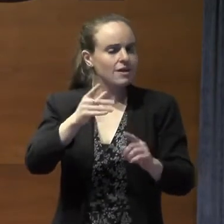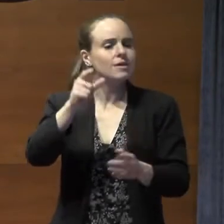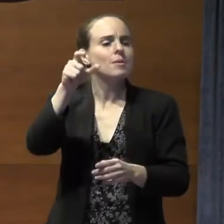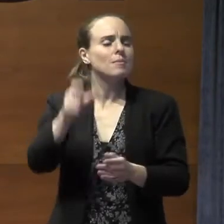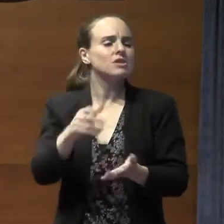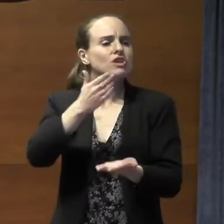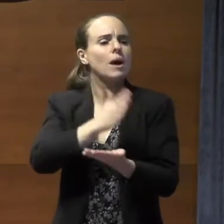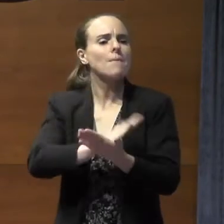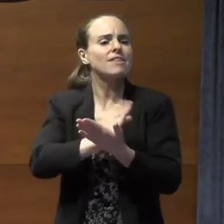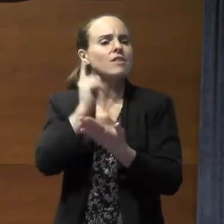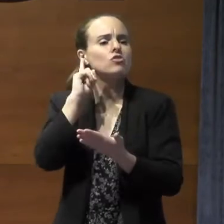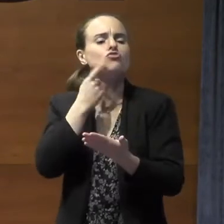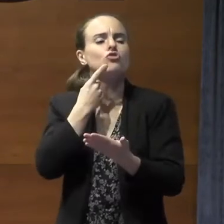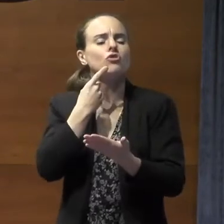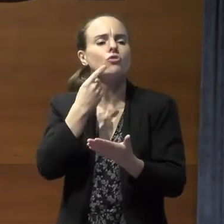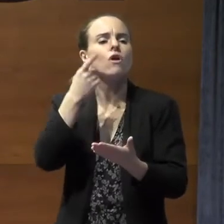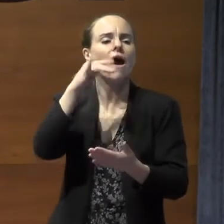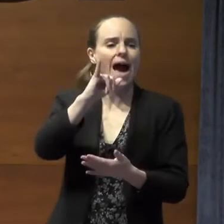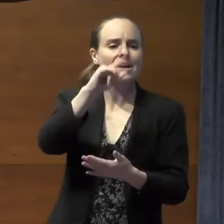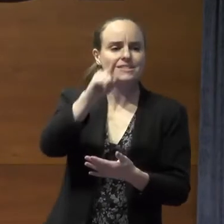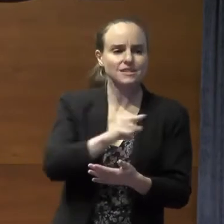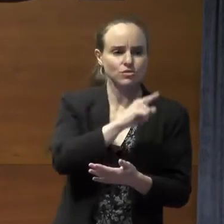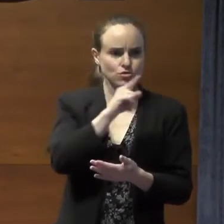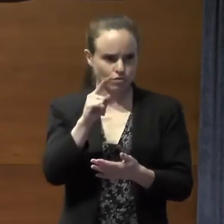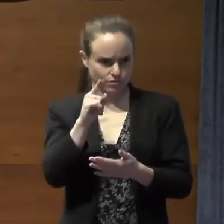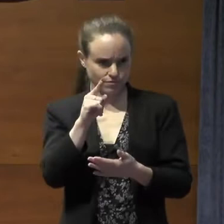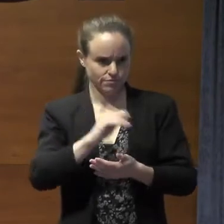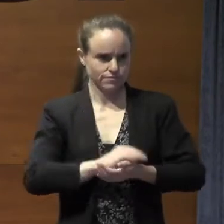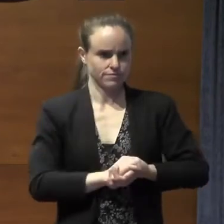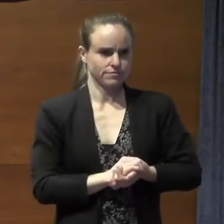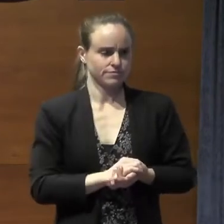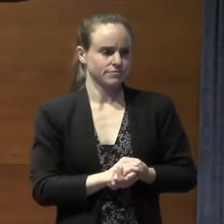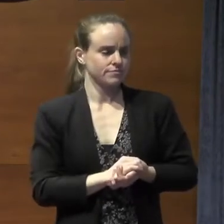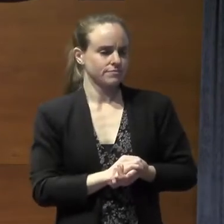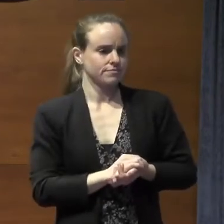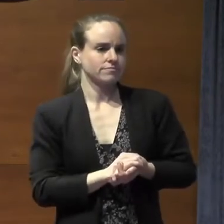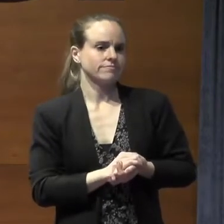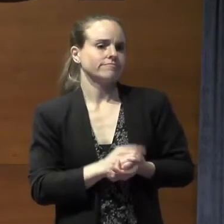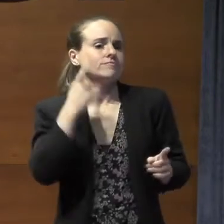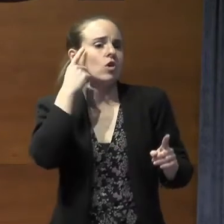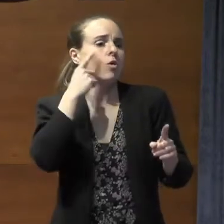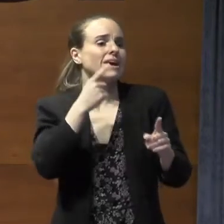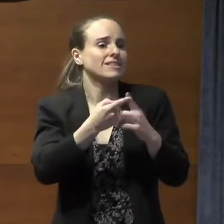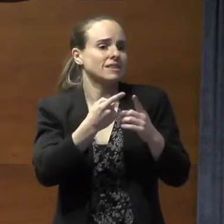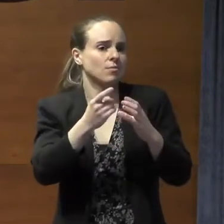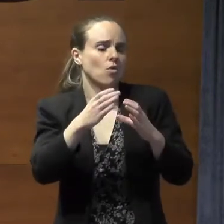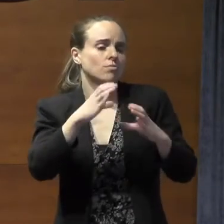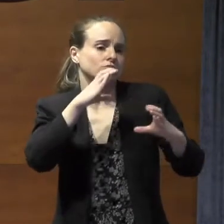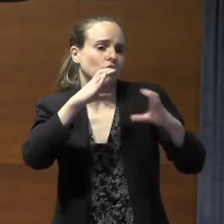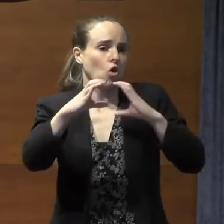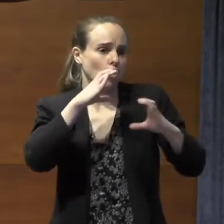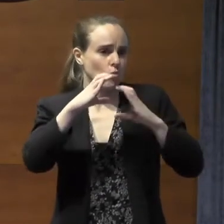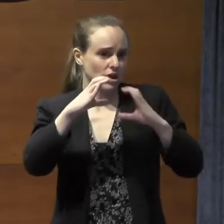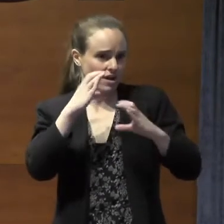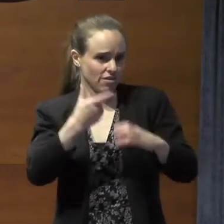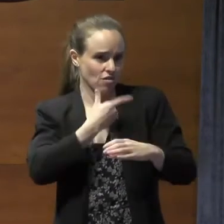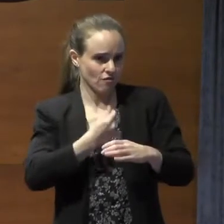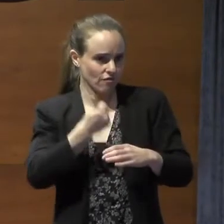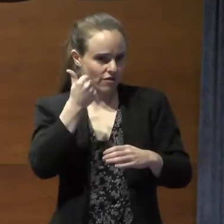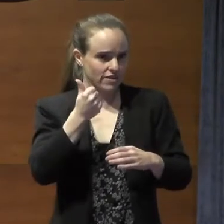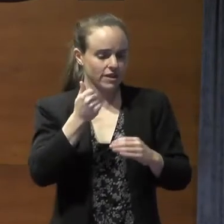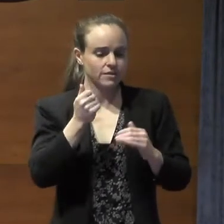una mediadora o un mediador comunicativo sordo para resolver las dificultades de la interacción, y